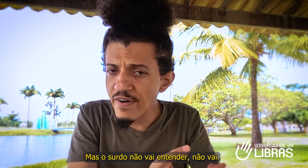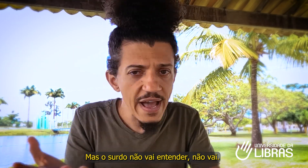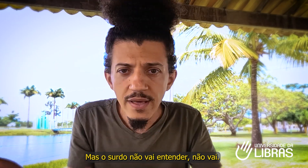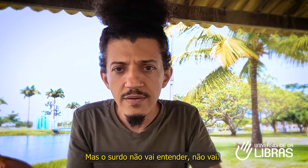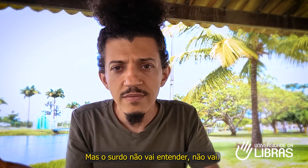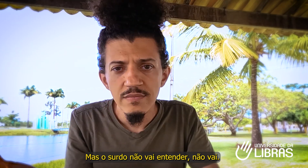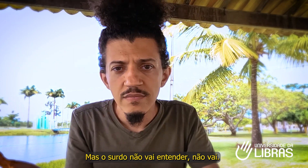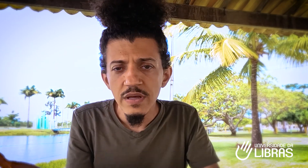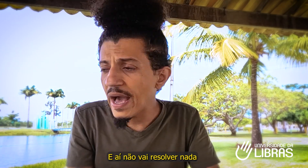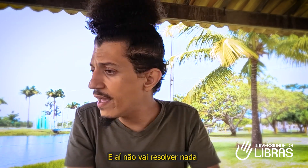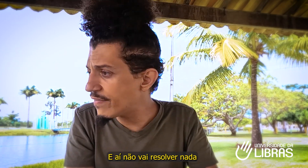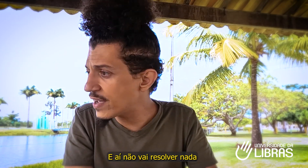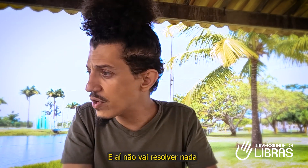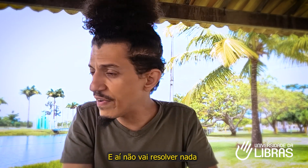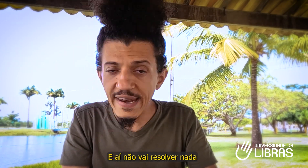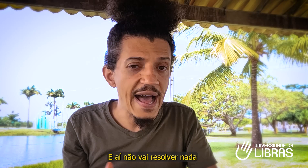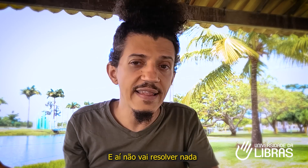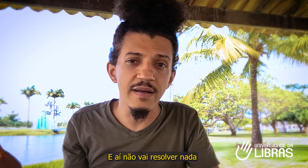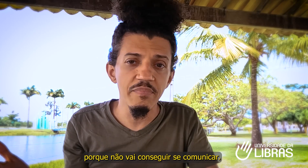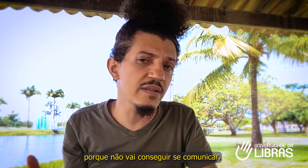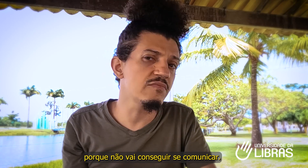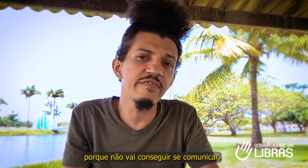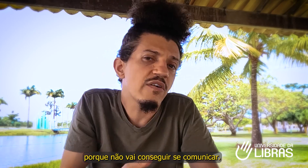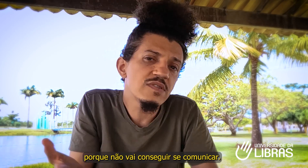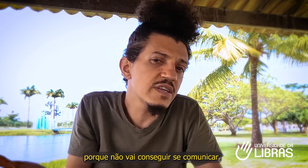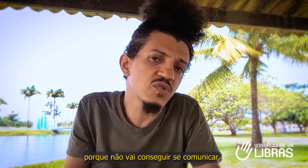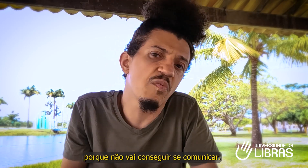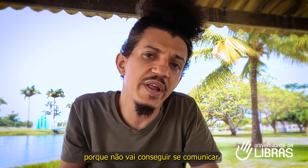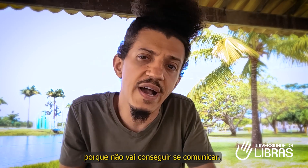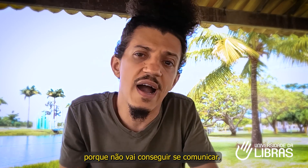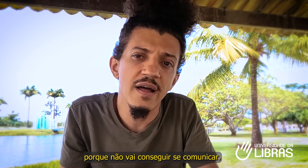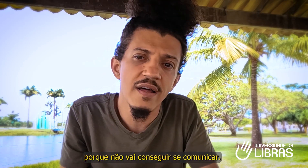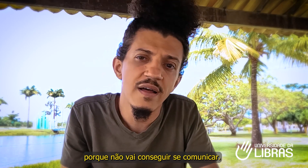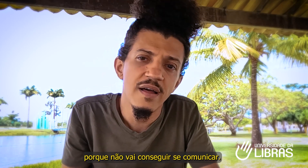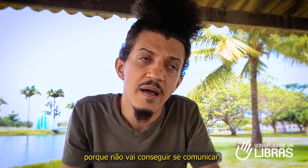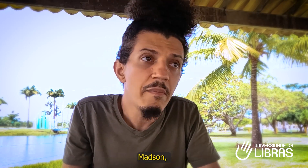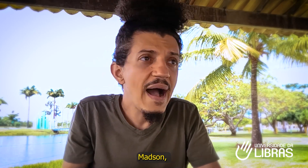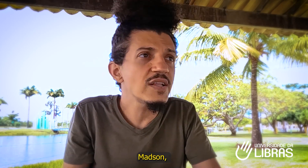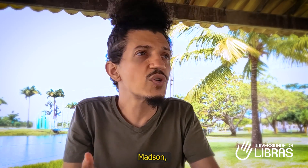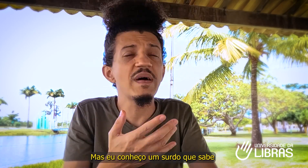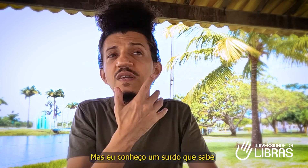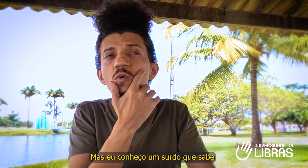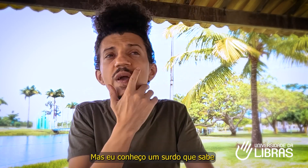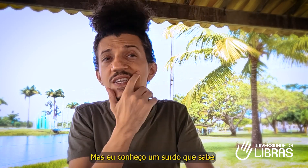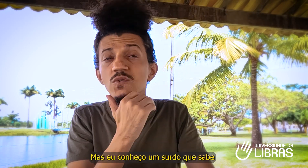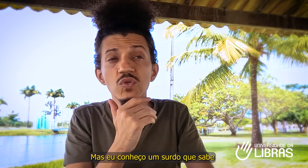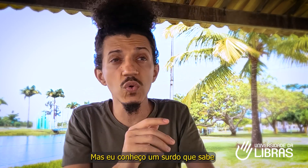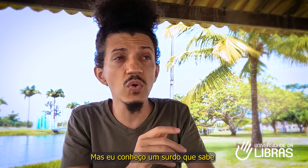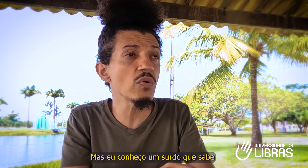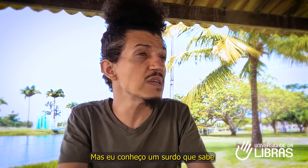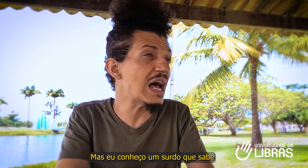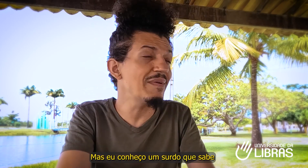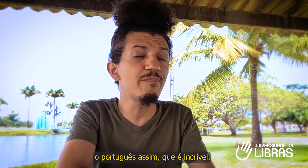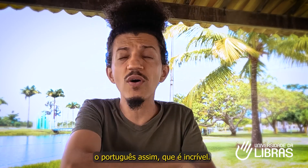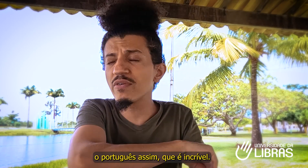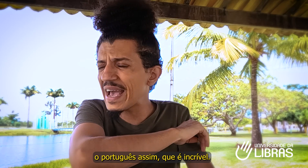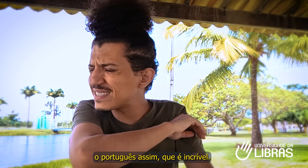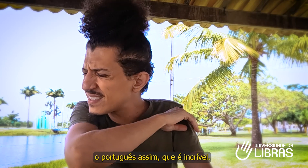vai. E aí não vai resolver nada, porque não vai conseguir se comunicar. Madison, mas eu conheço um surdo que sabe português assim